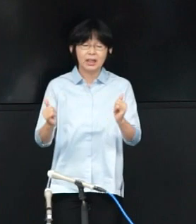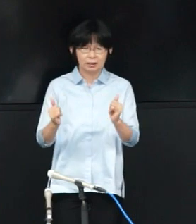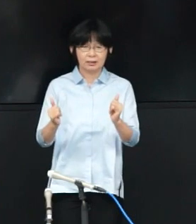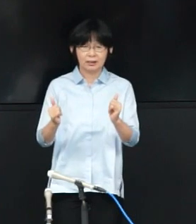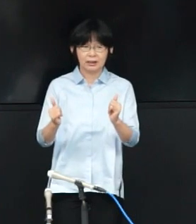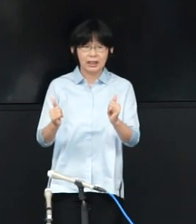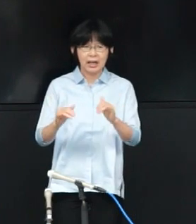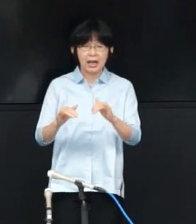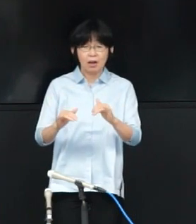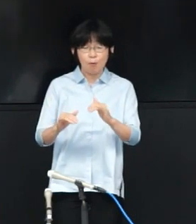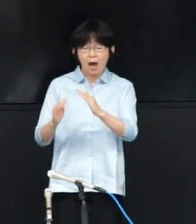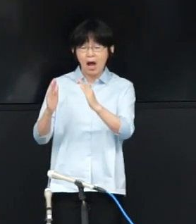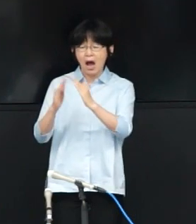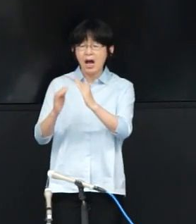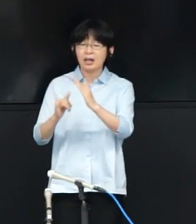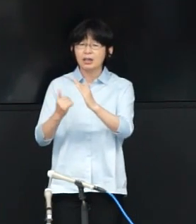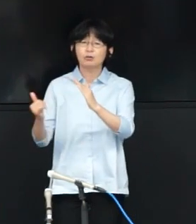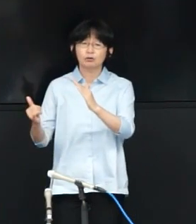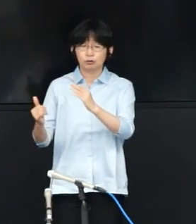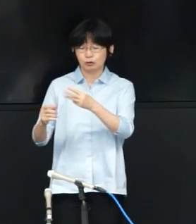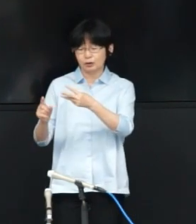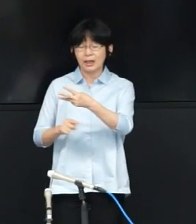していますのはご家族3人でございます。